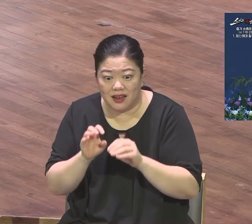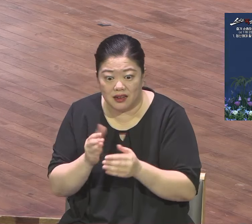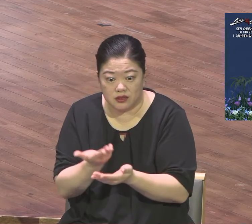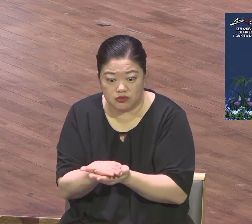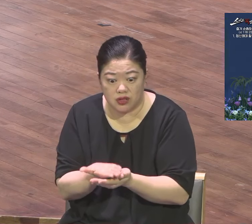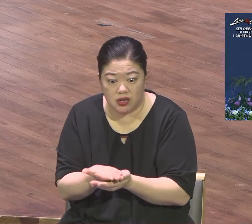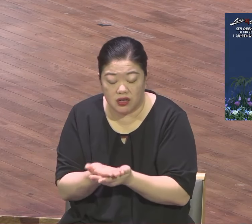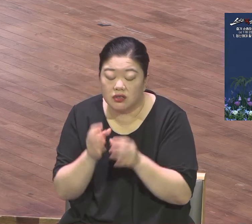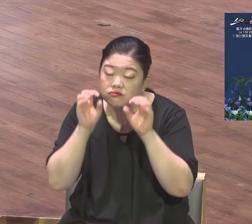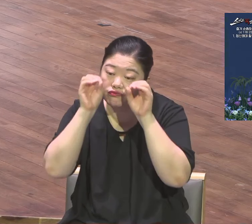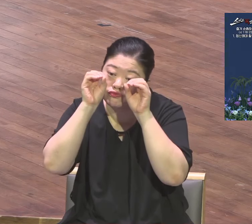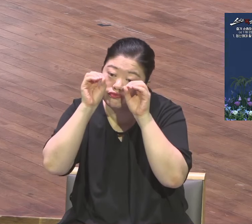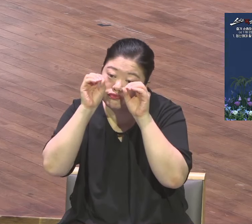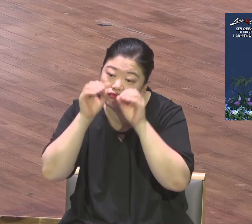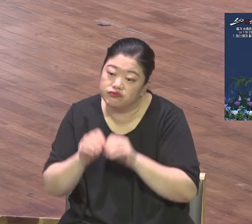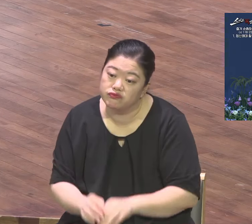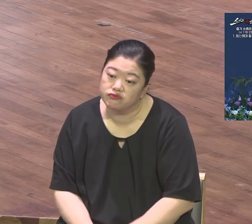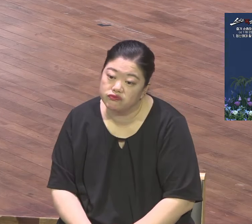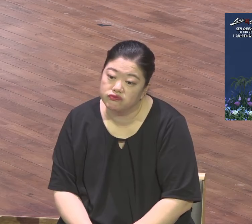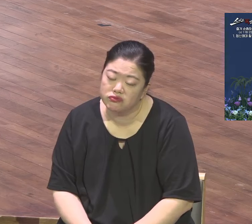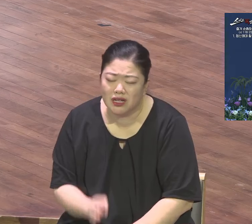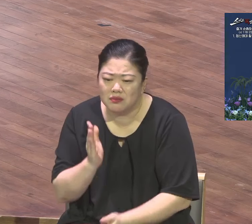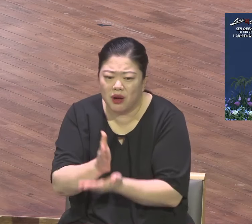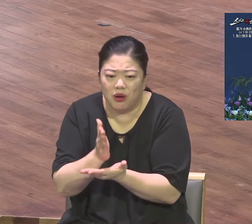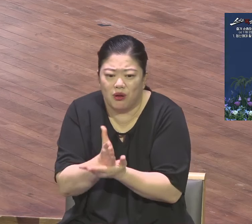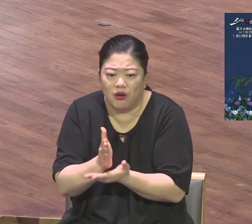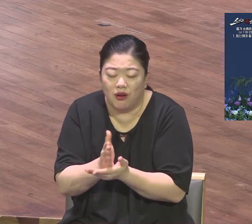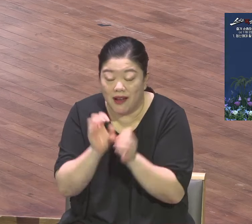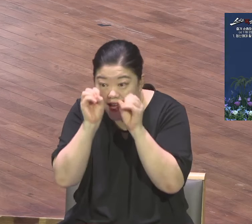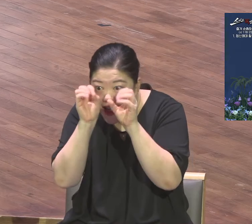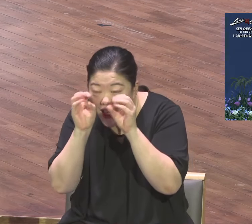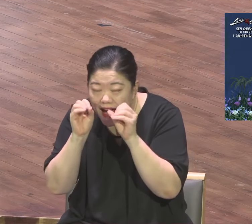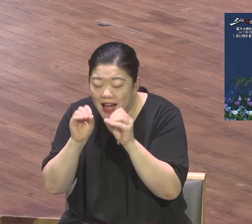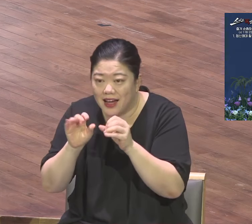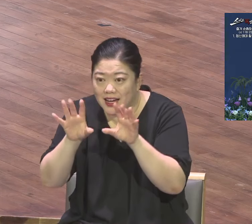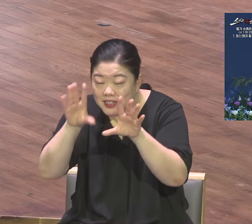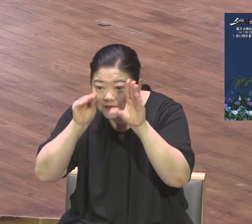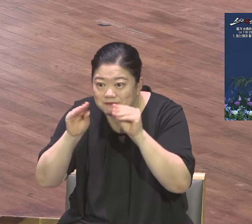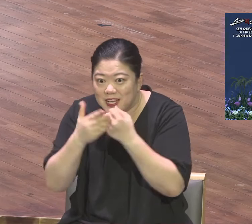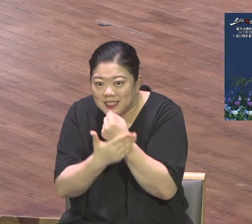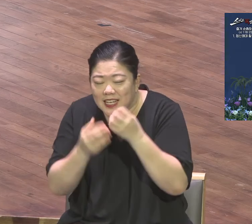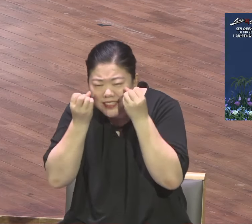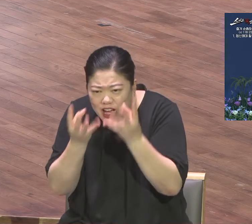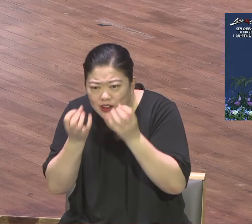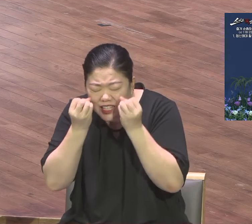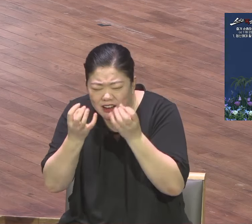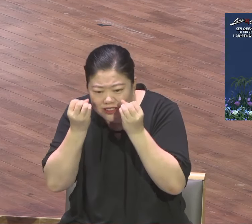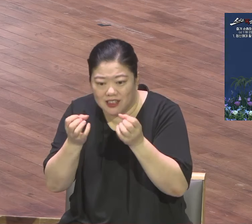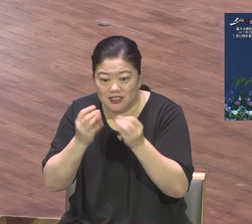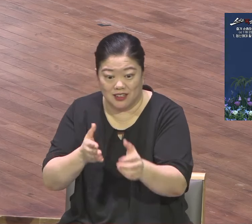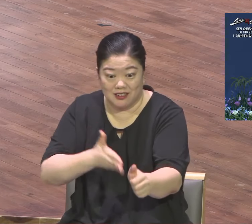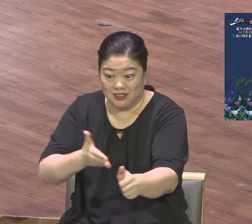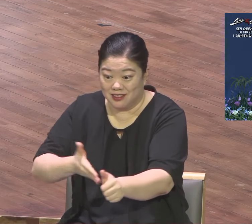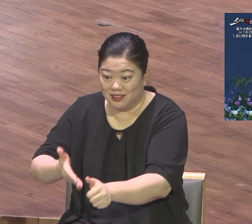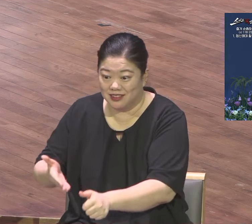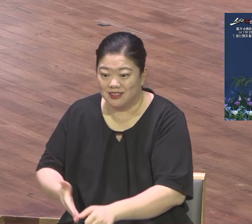그렇게 여러분이 갈급해야 돼요. 영적 무감각 빠지면 끝이에요.